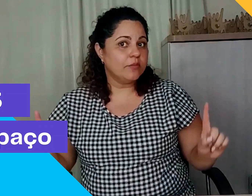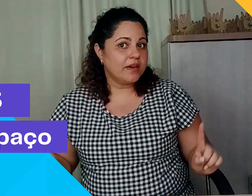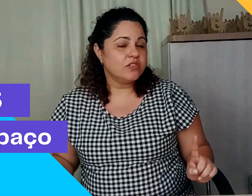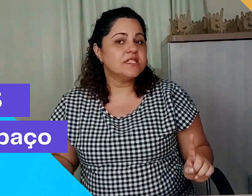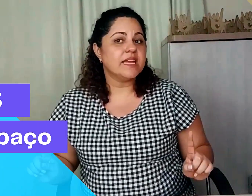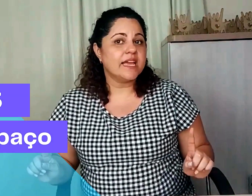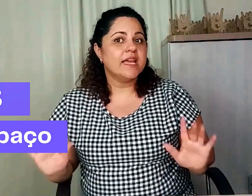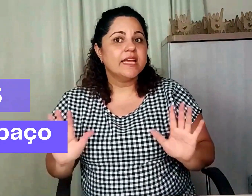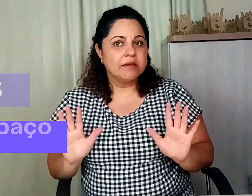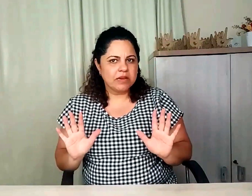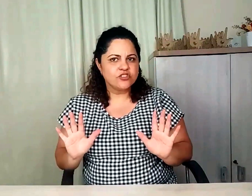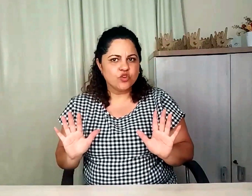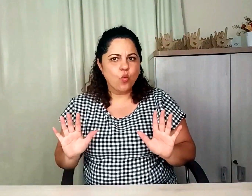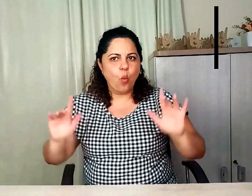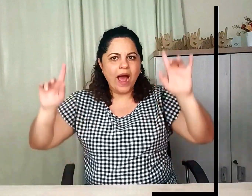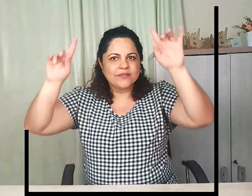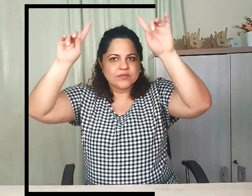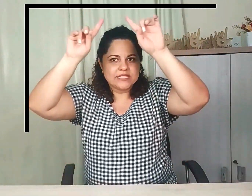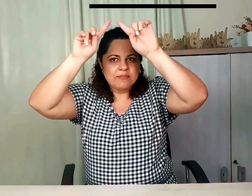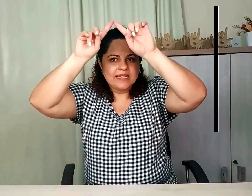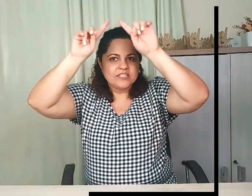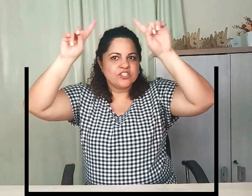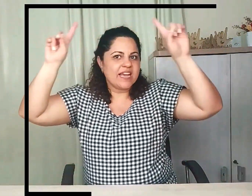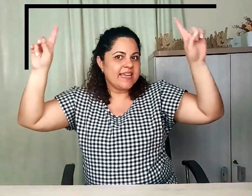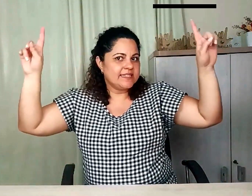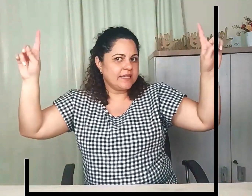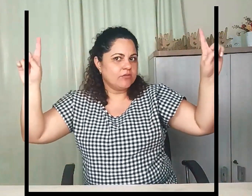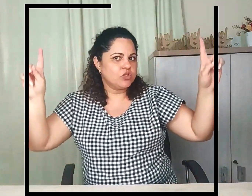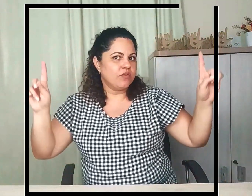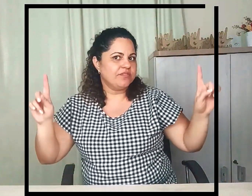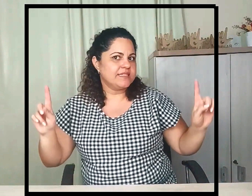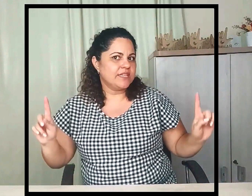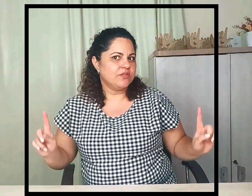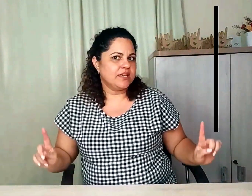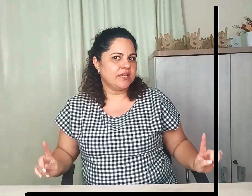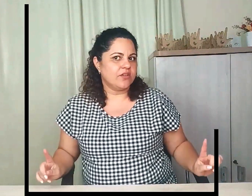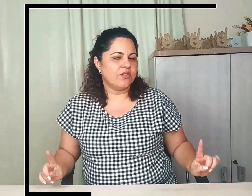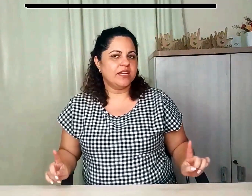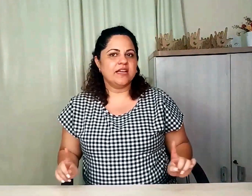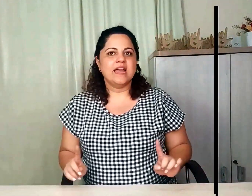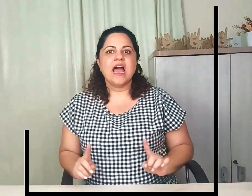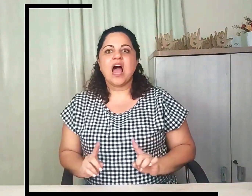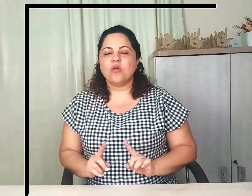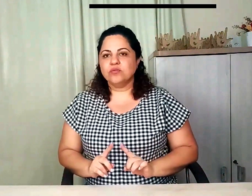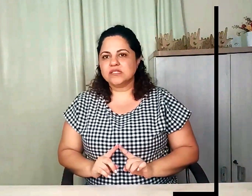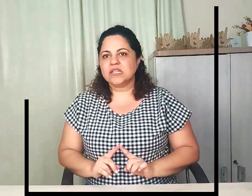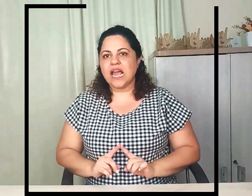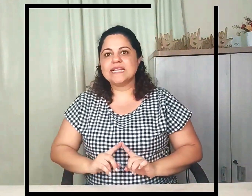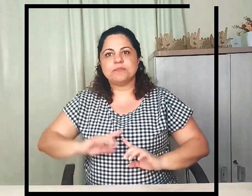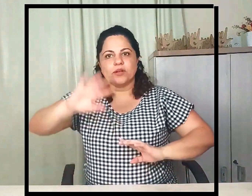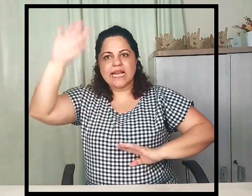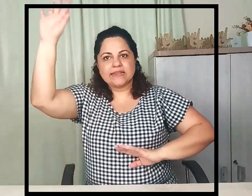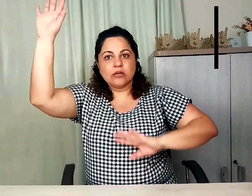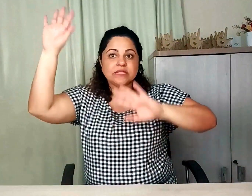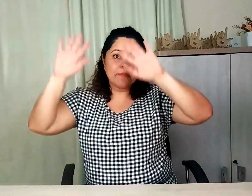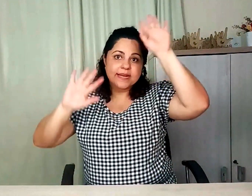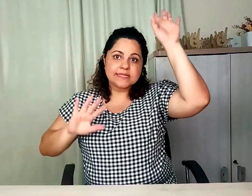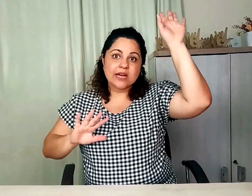para você. Imagine um quadro semelhante a esse que eu estou fazendo aqui, ó. Alguns sinais podem até ultrapassar um